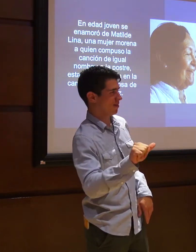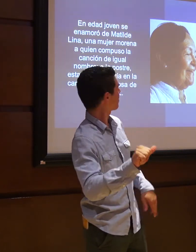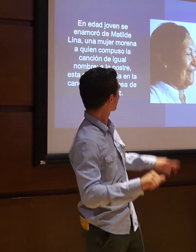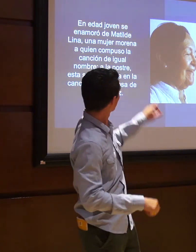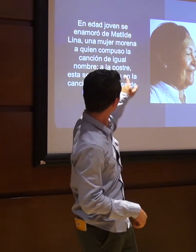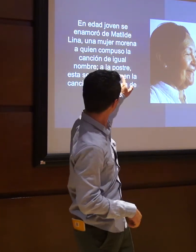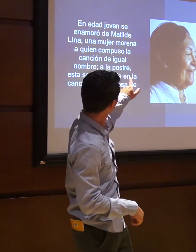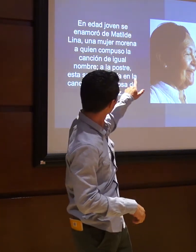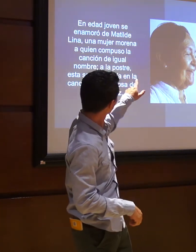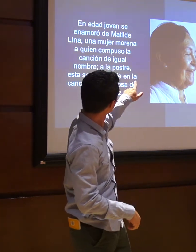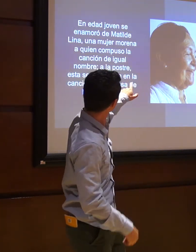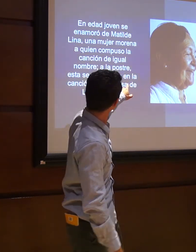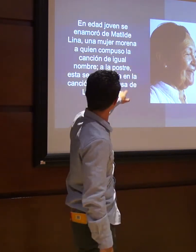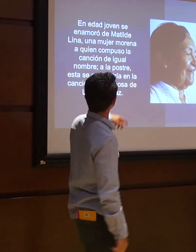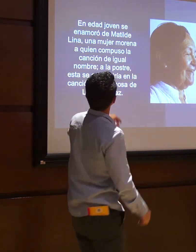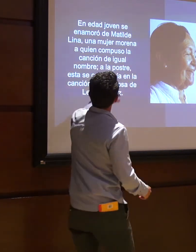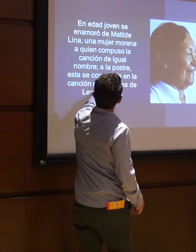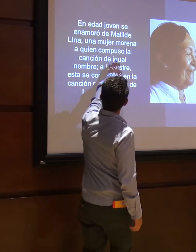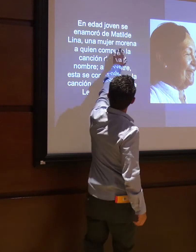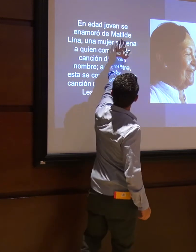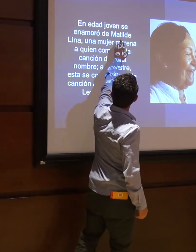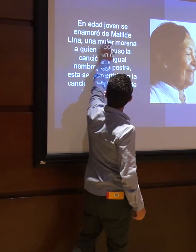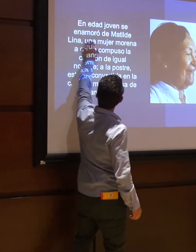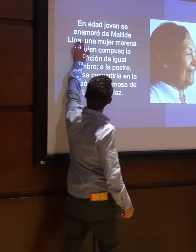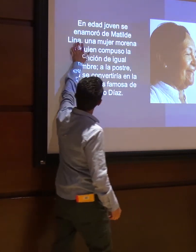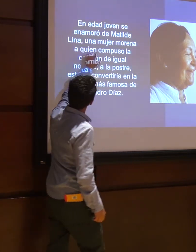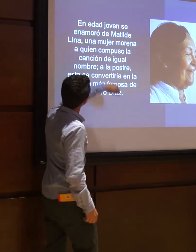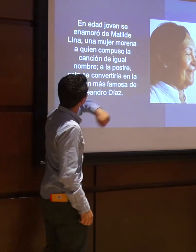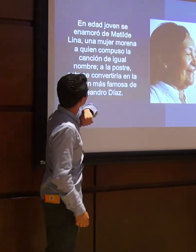Ahí lo está deletreando, esta es una foto de ella. Aquí está el nombre.